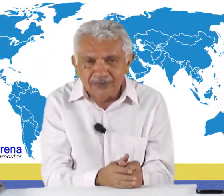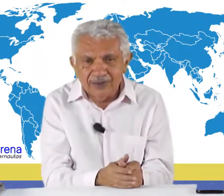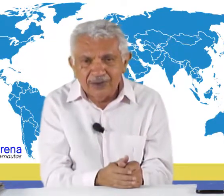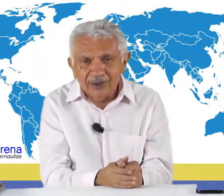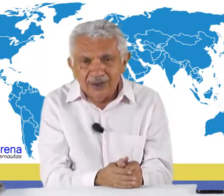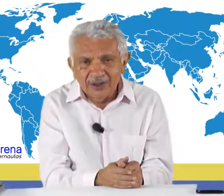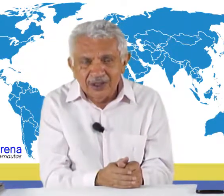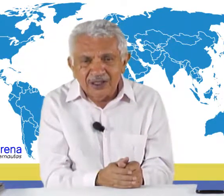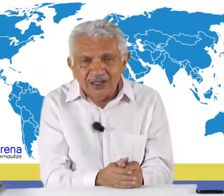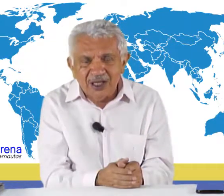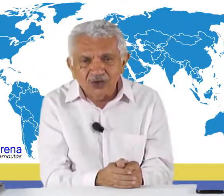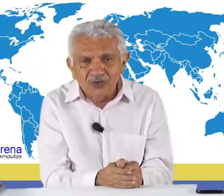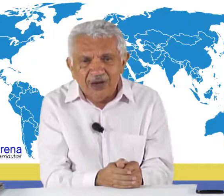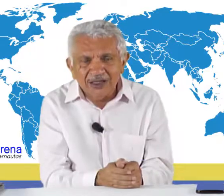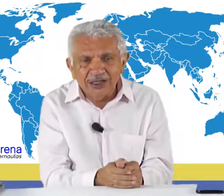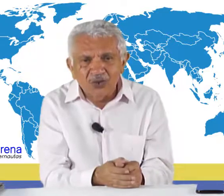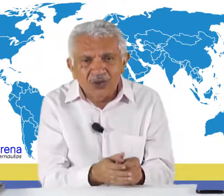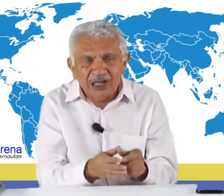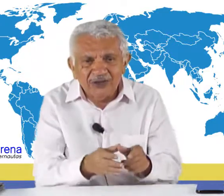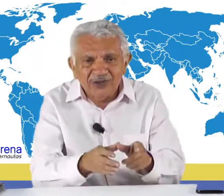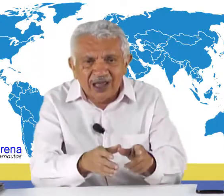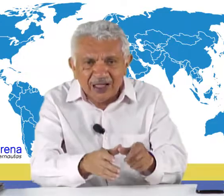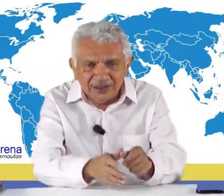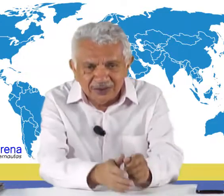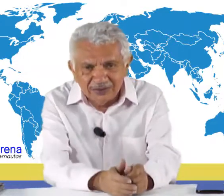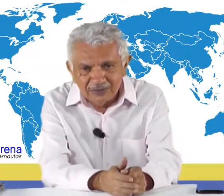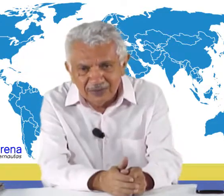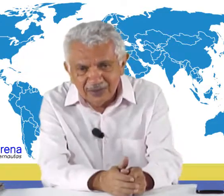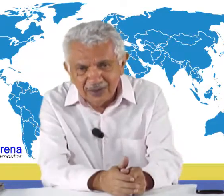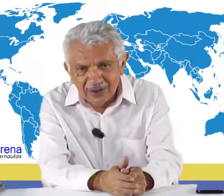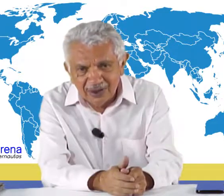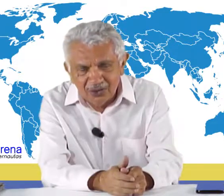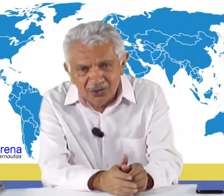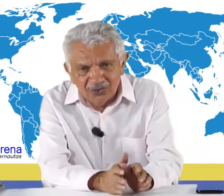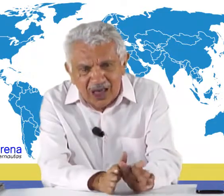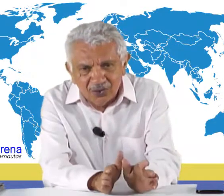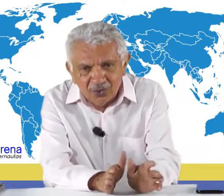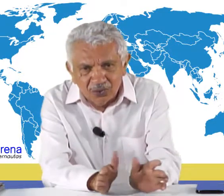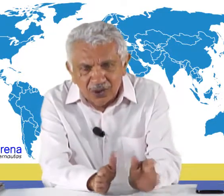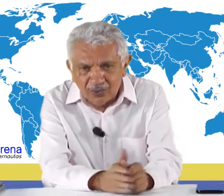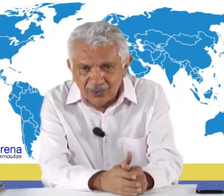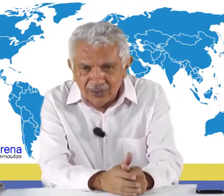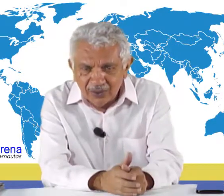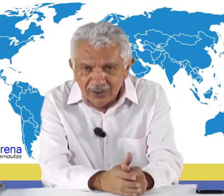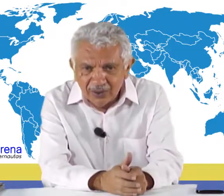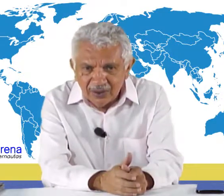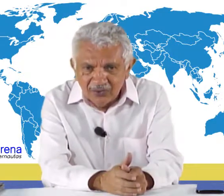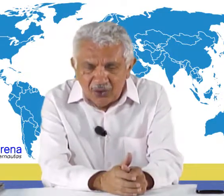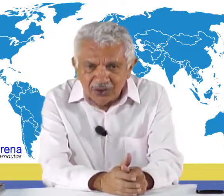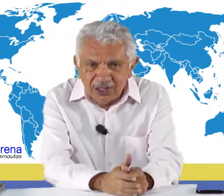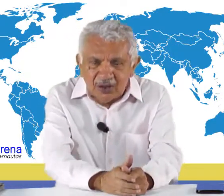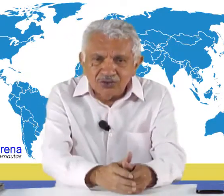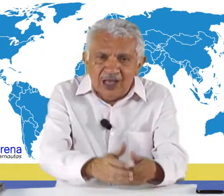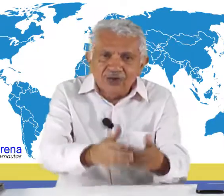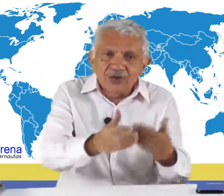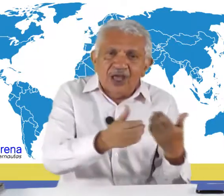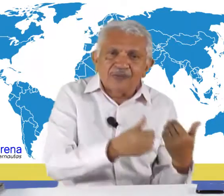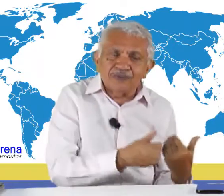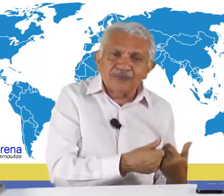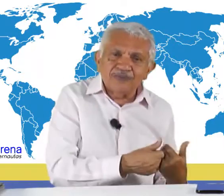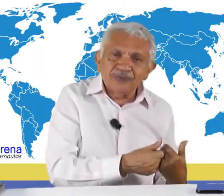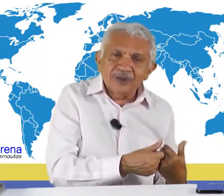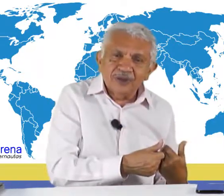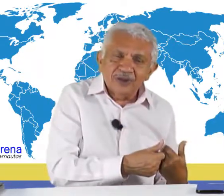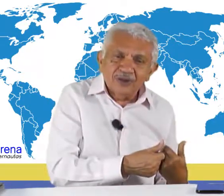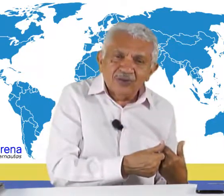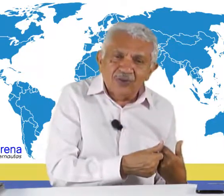hoje. E que se resume mais em lucratividade. Aquilo que dá lucro, então. Voltando aos velhos